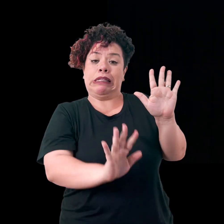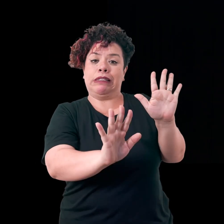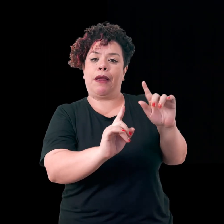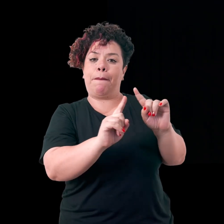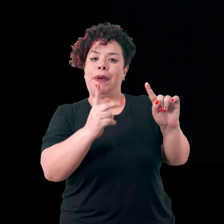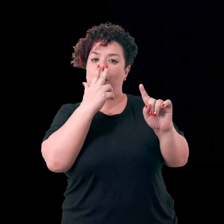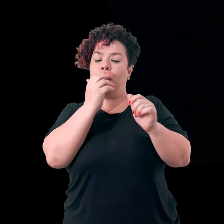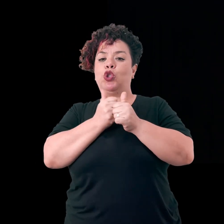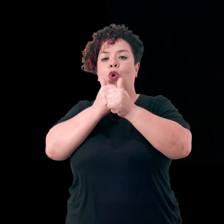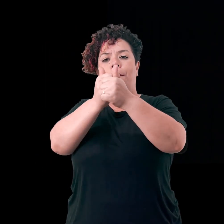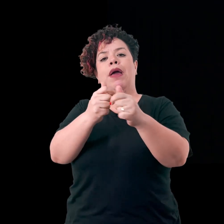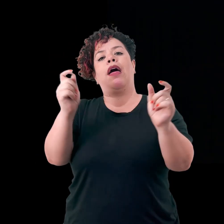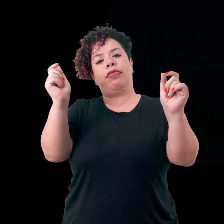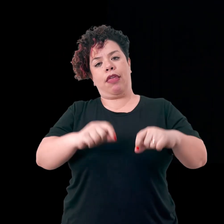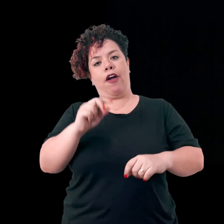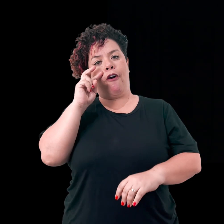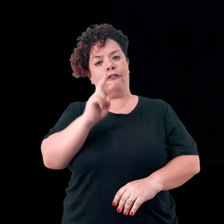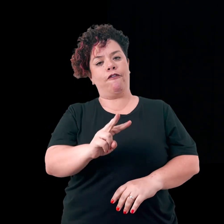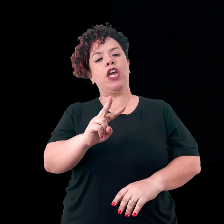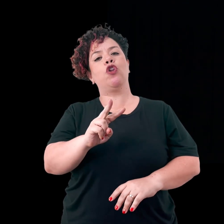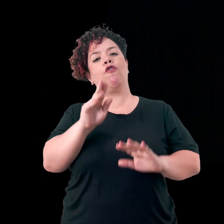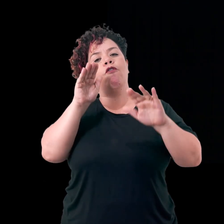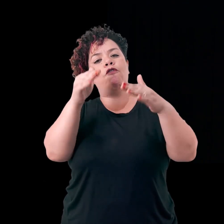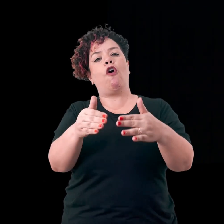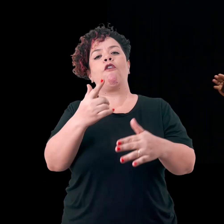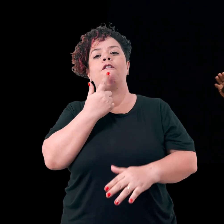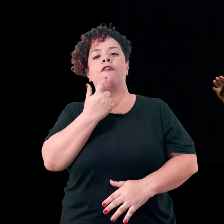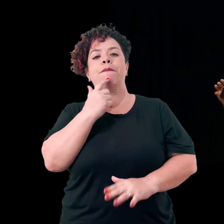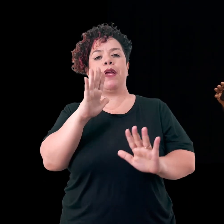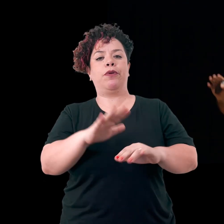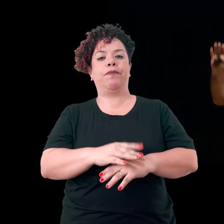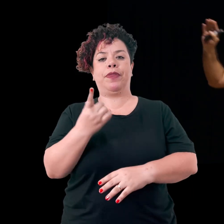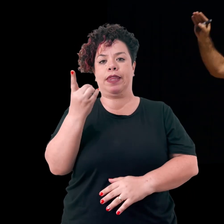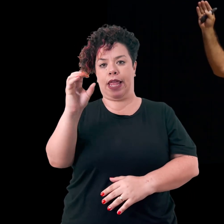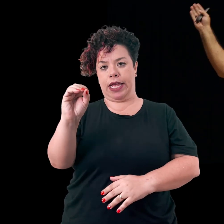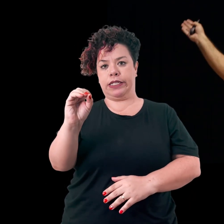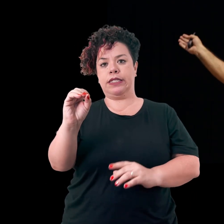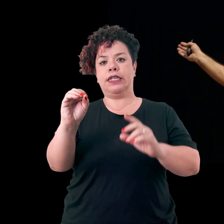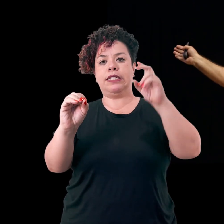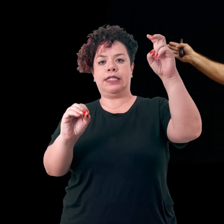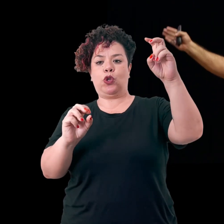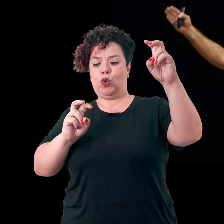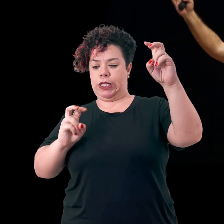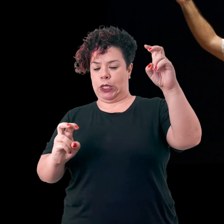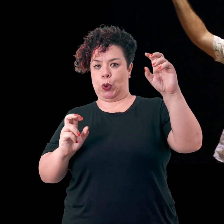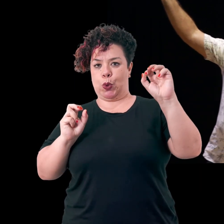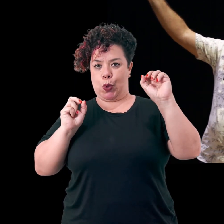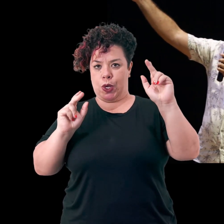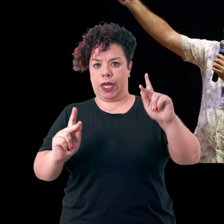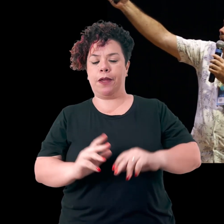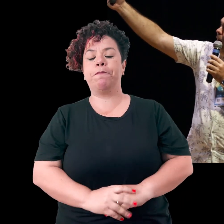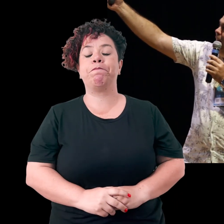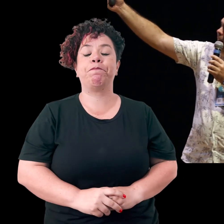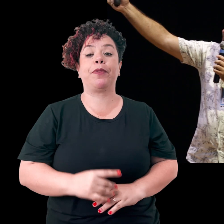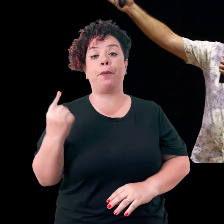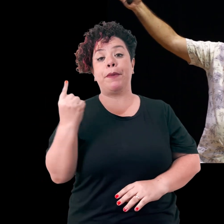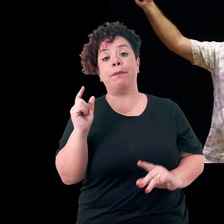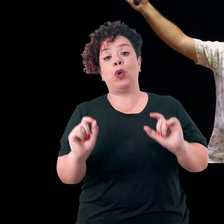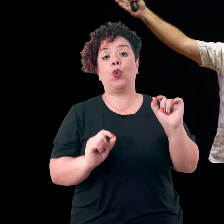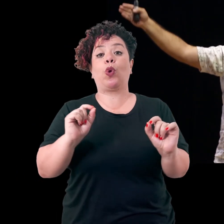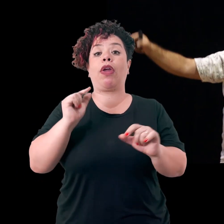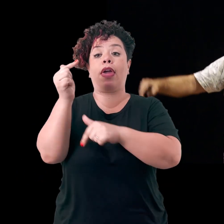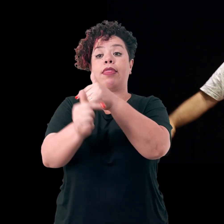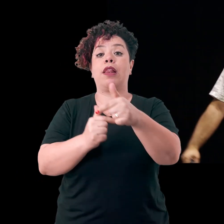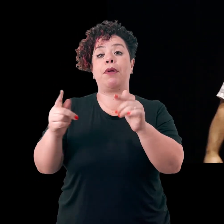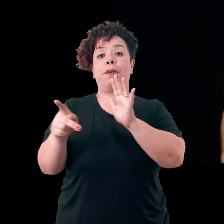gente acompanhar, olhando em destaque o que está em vermelho. 10 desafios, 5 e depois mais 5. Um deles é trabalhar em cima